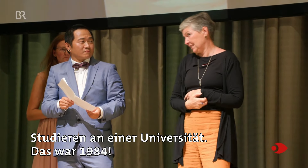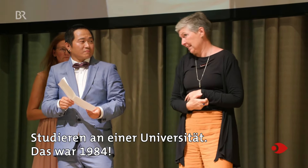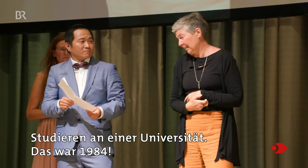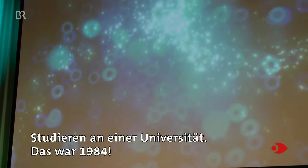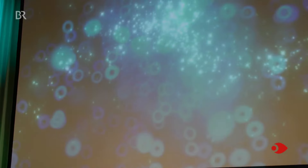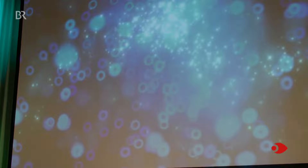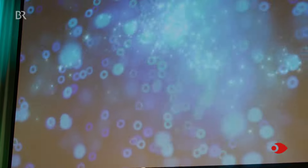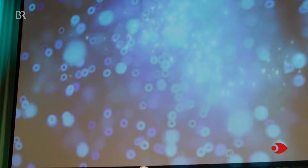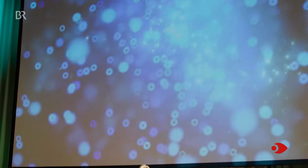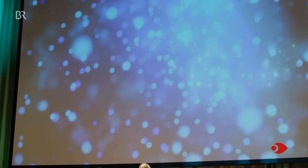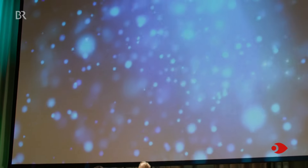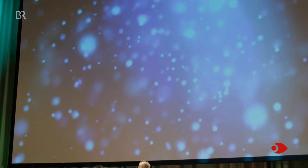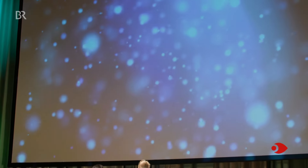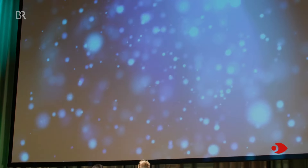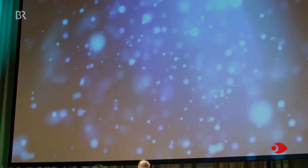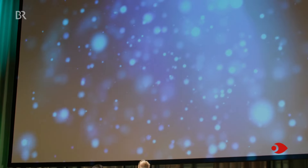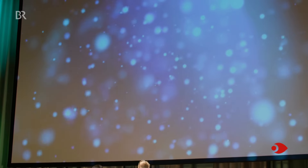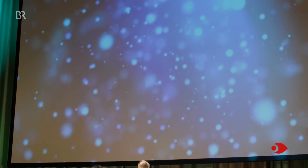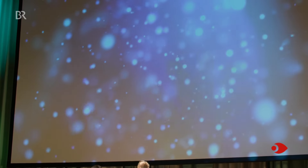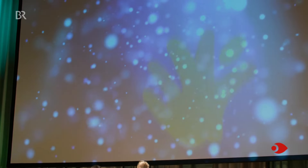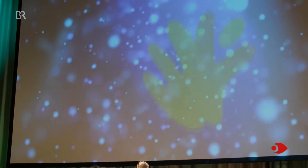1984.